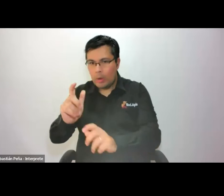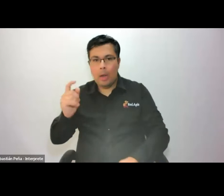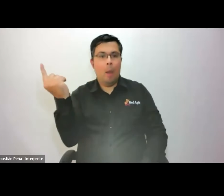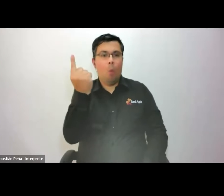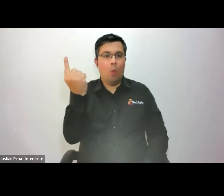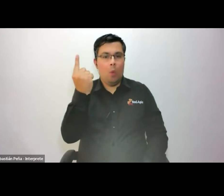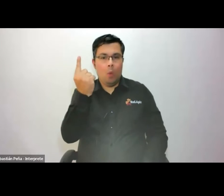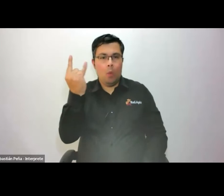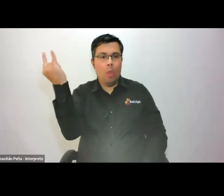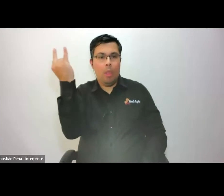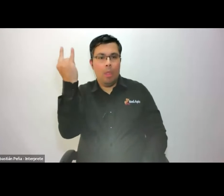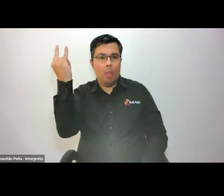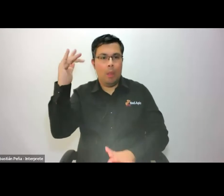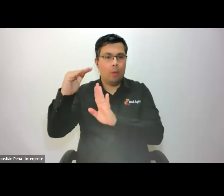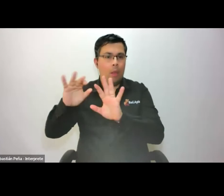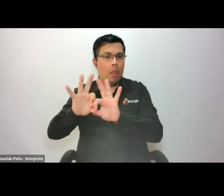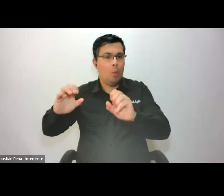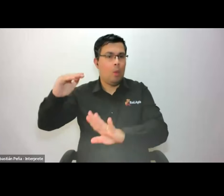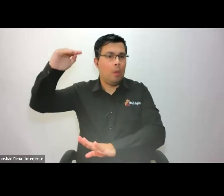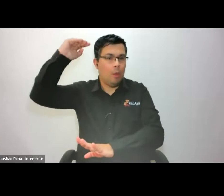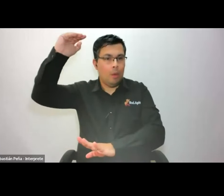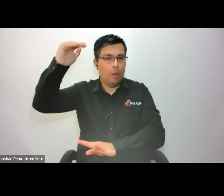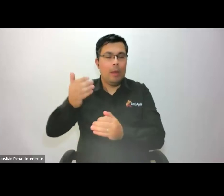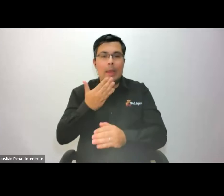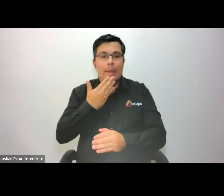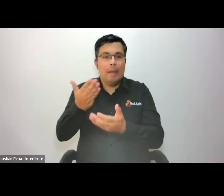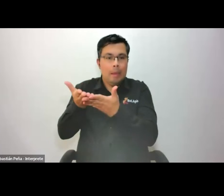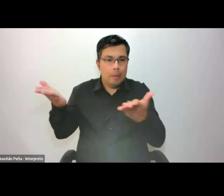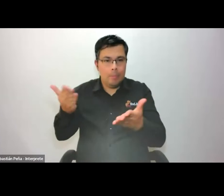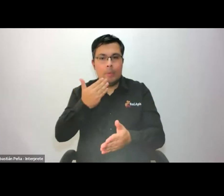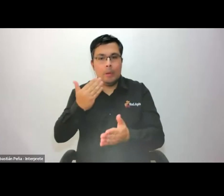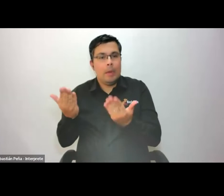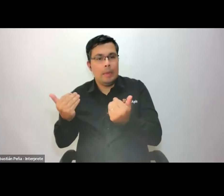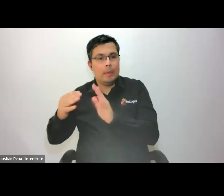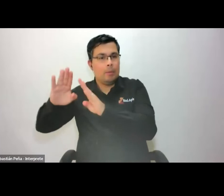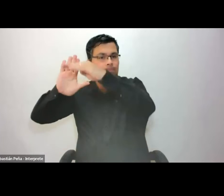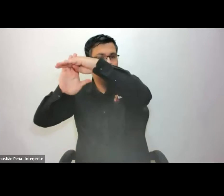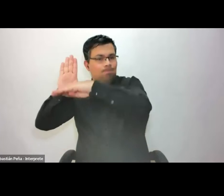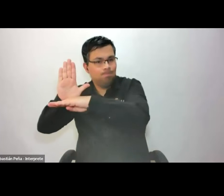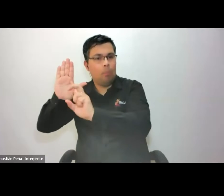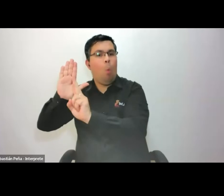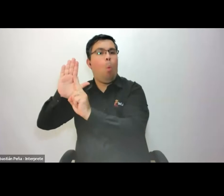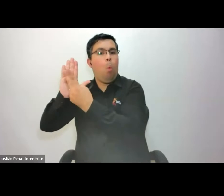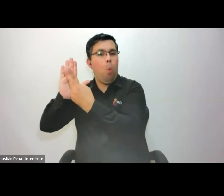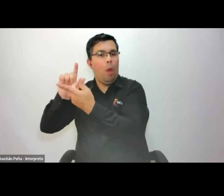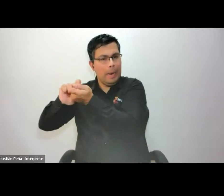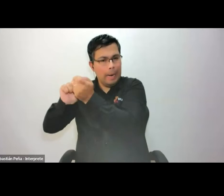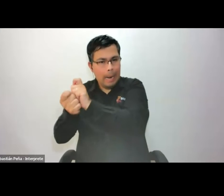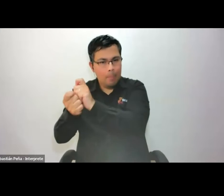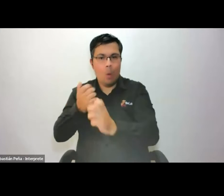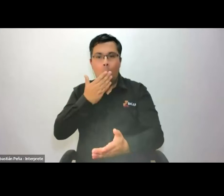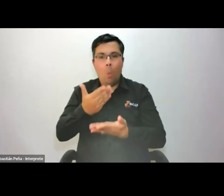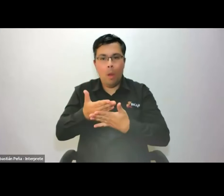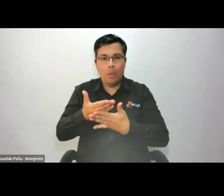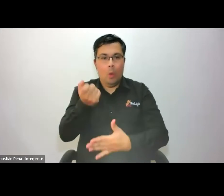su resignificación a cómo entendemos hoy día la educación superior en Chile cuando hablamos de autismo y de otras